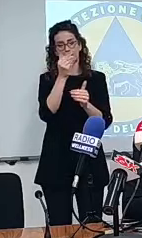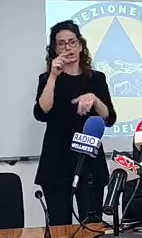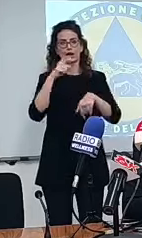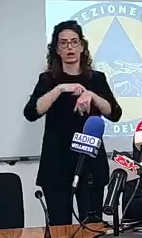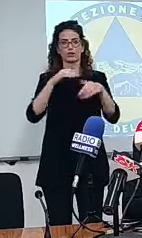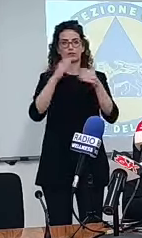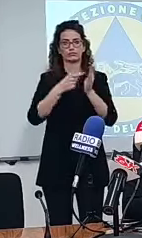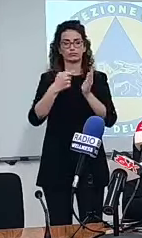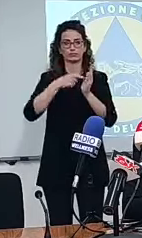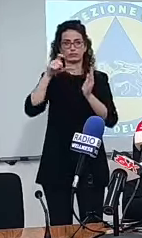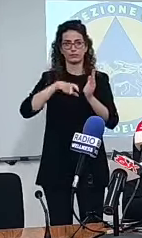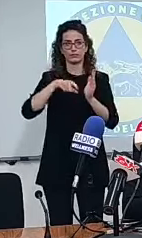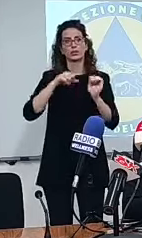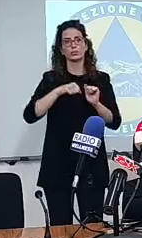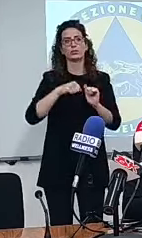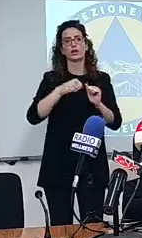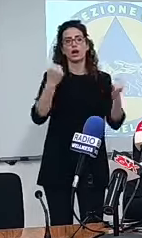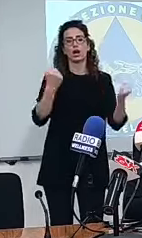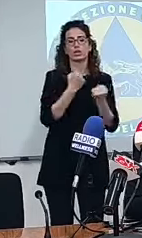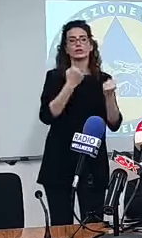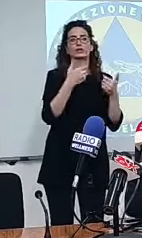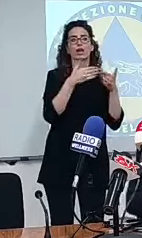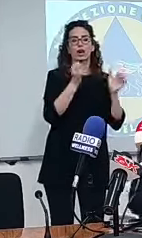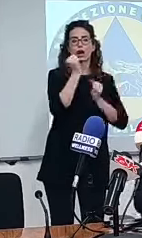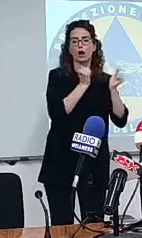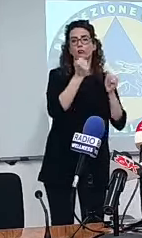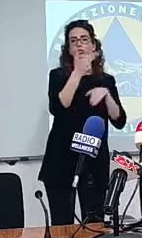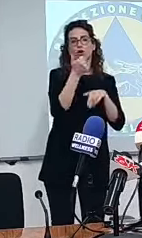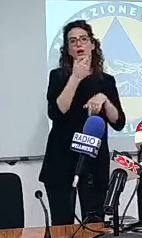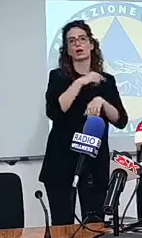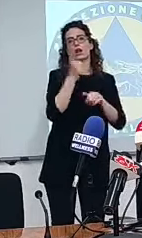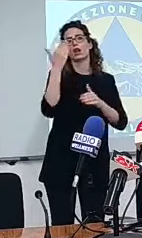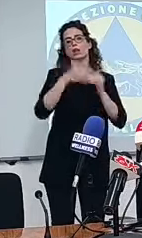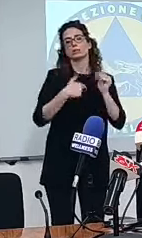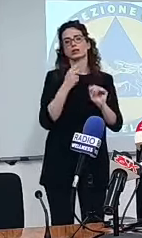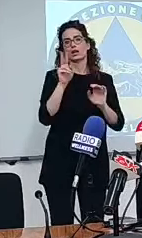coprifuoco, fino alle 23 l'esercizio. Grazie.